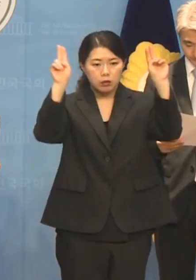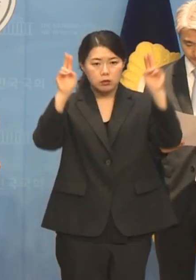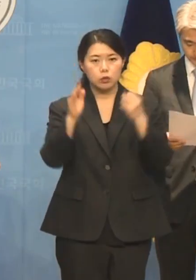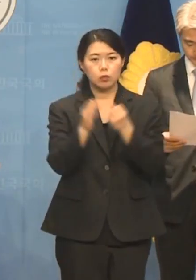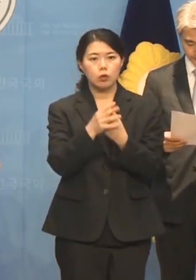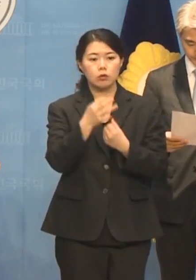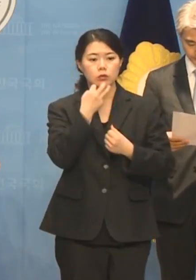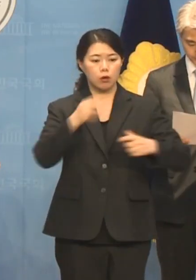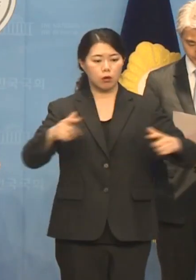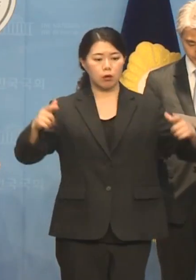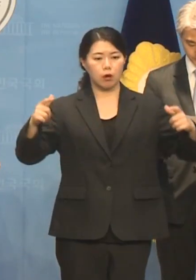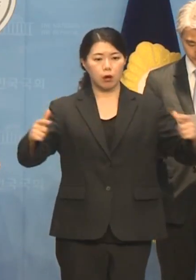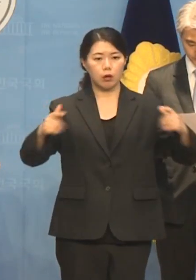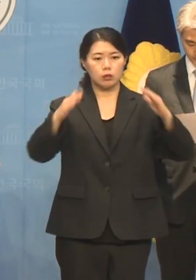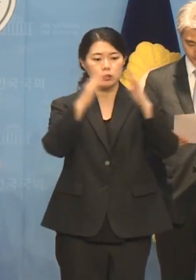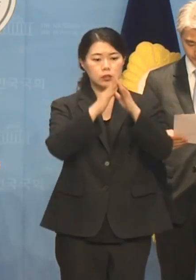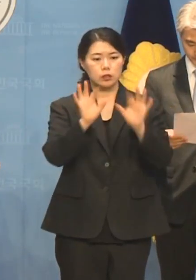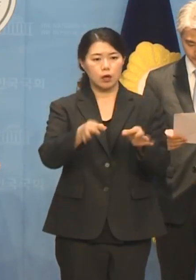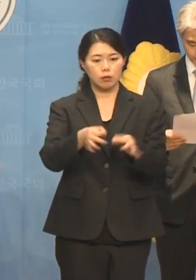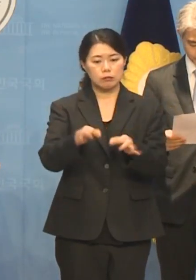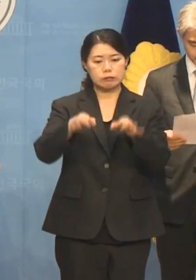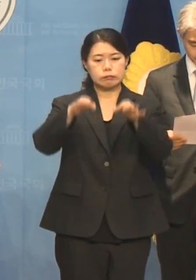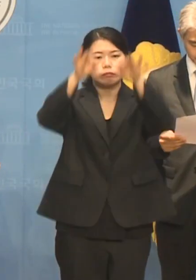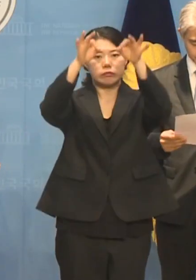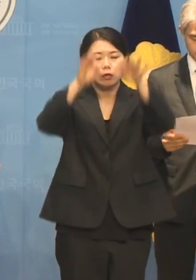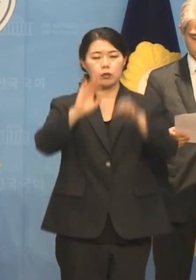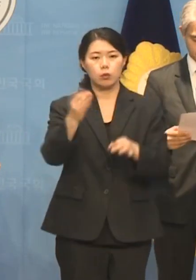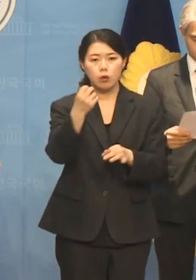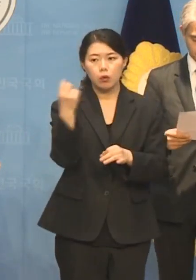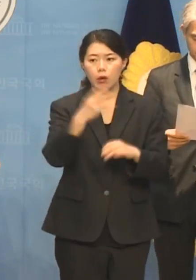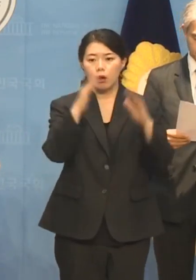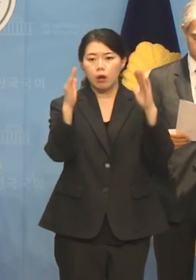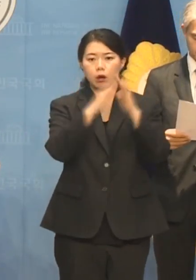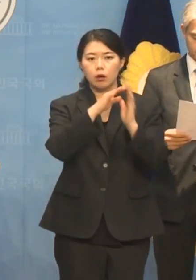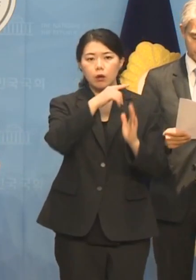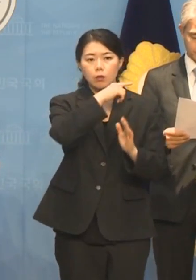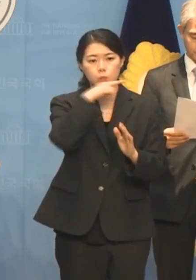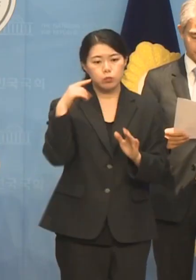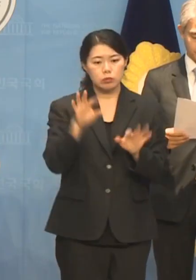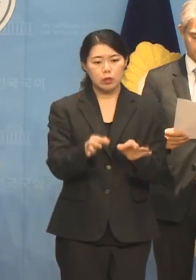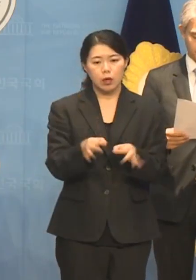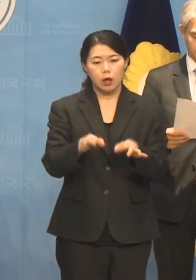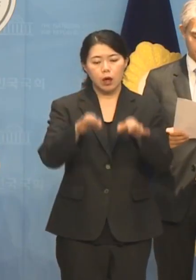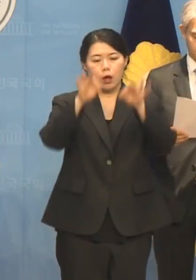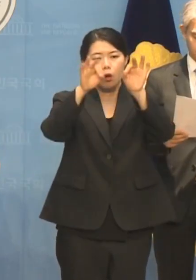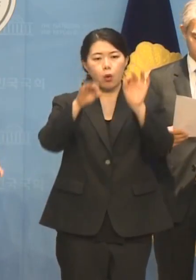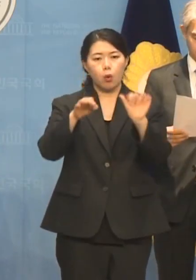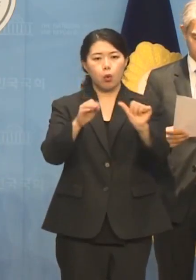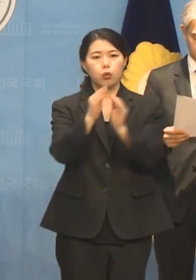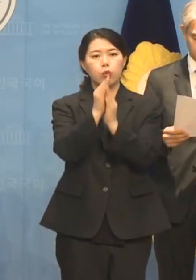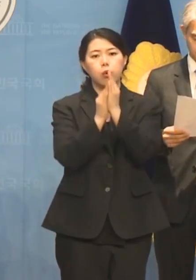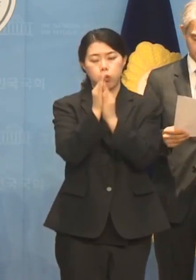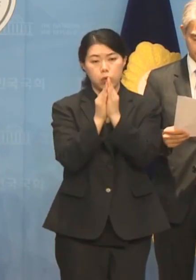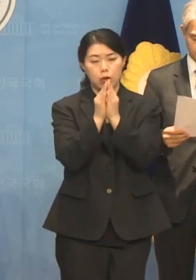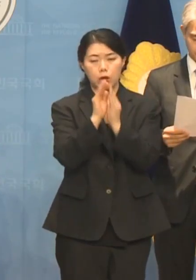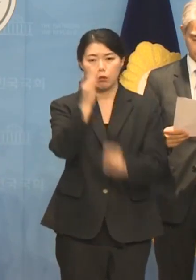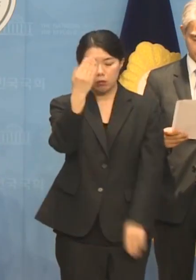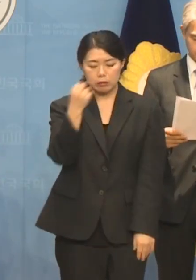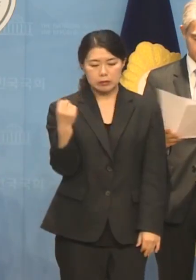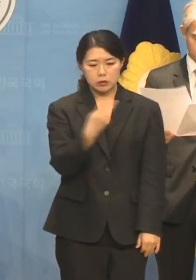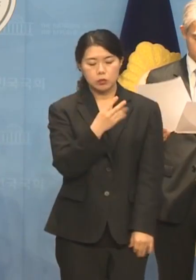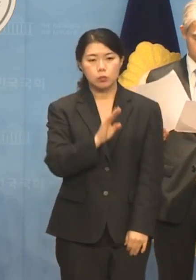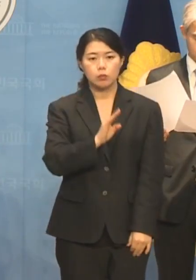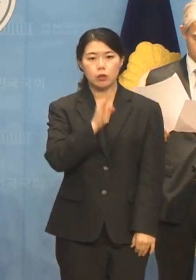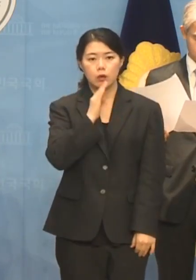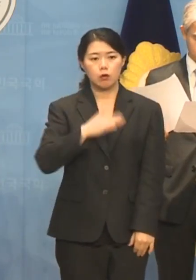지역 전체의 집값이 들썩이고 가계부채가 5조 가까이 폭증하는 등 우리